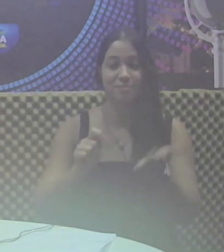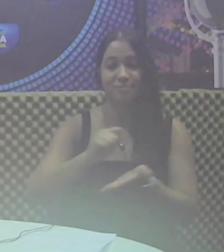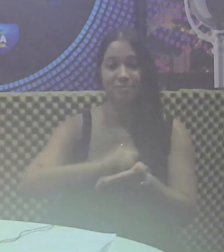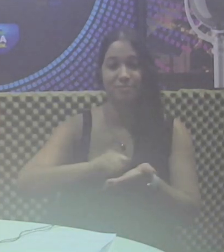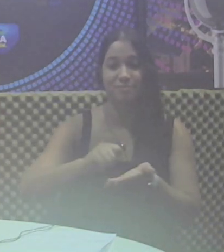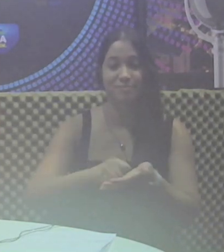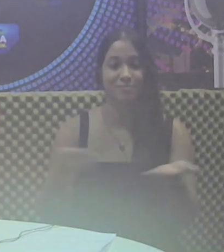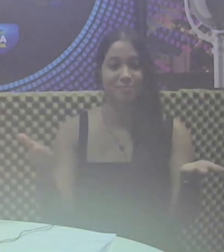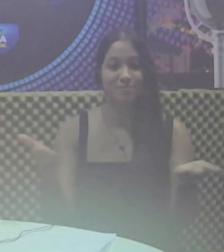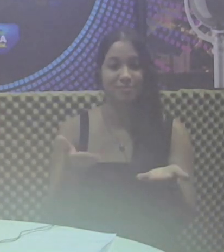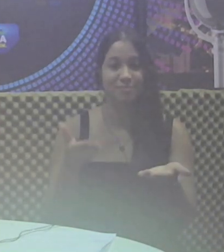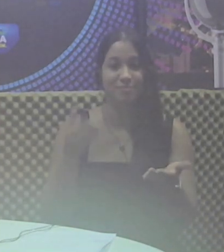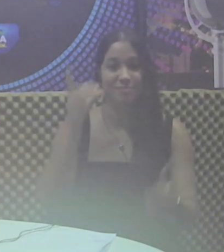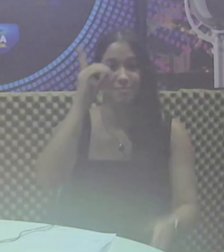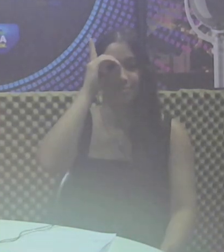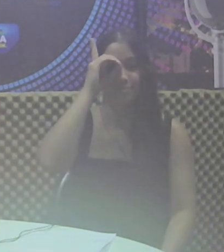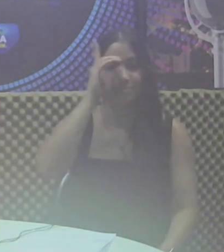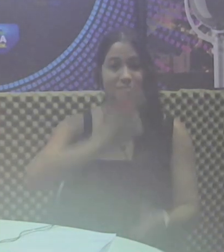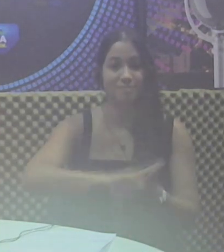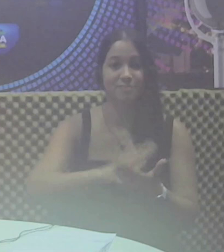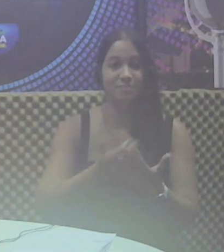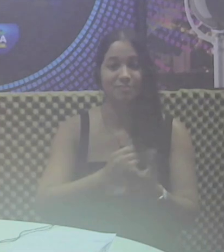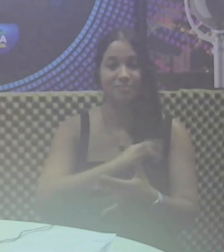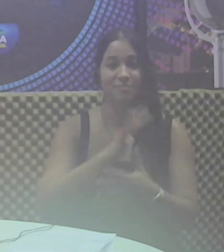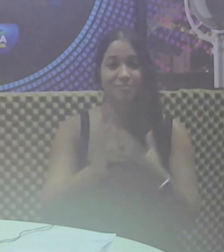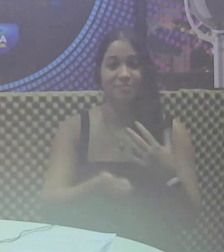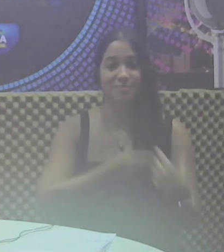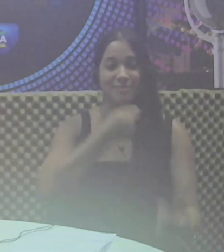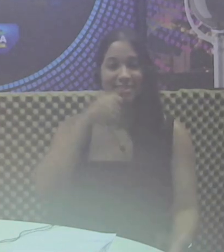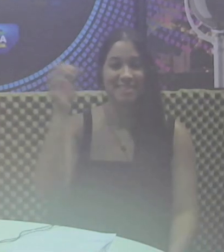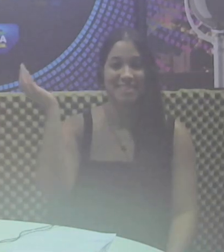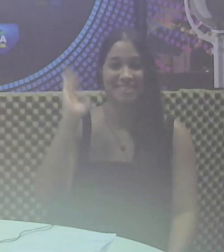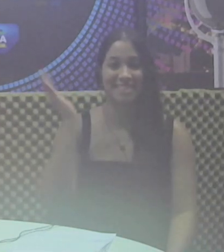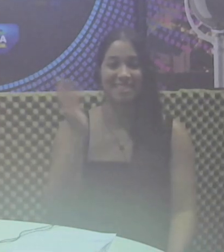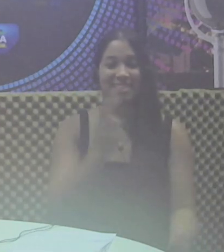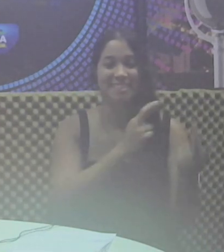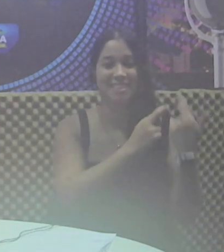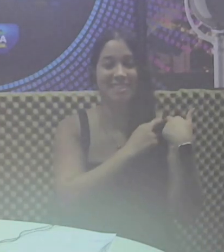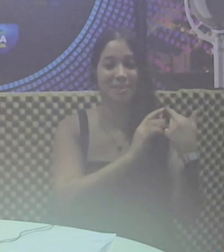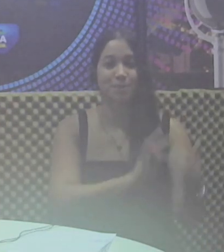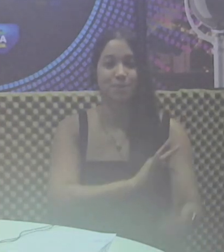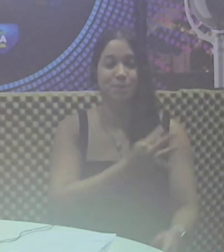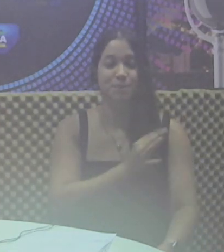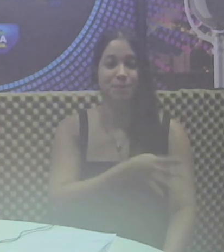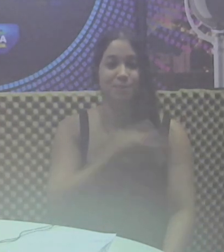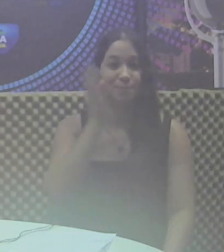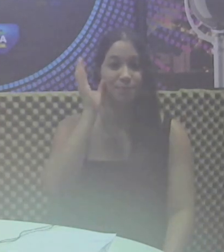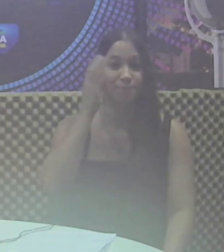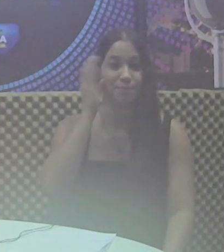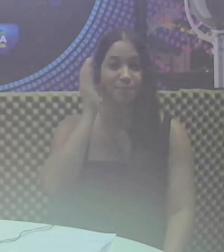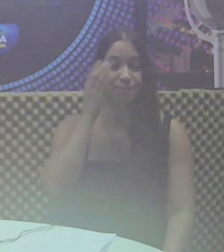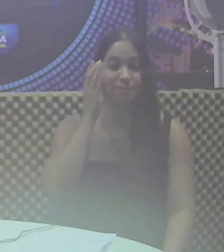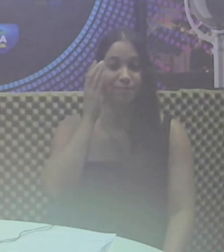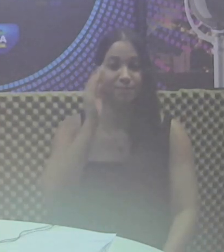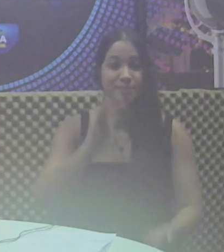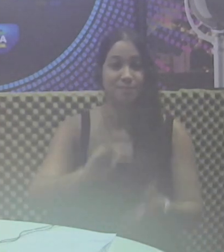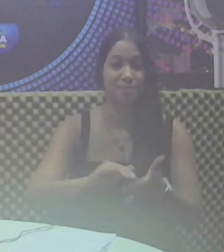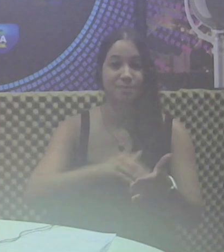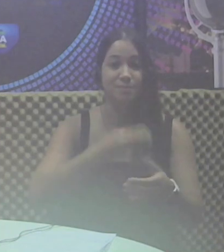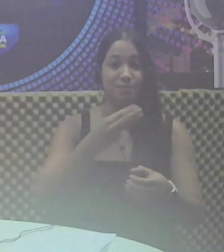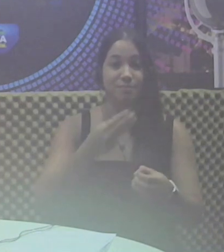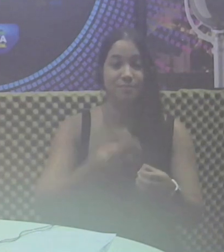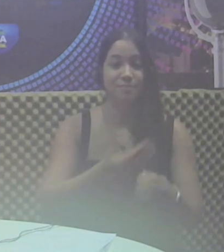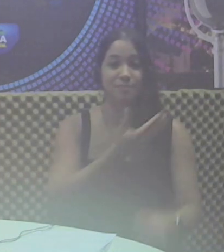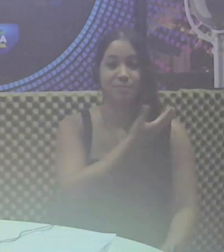Jornalista responsável pela edição, Daniela Aires. Tradução em Libras, Amanda Valentim. Responsável técnico, Cristiano Silva.